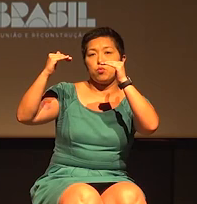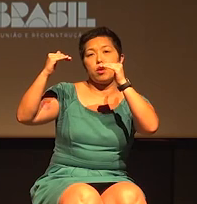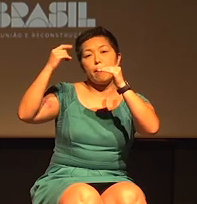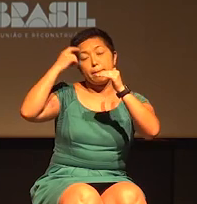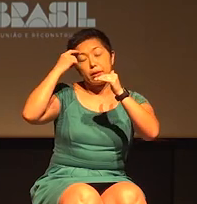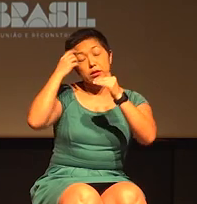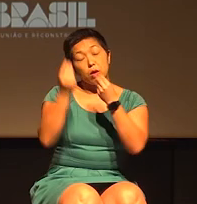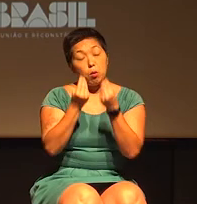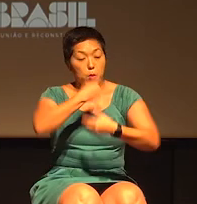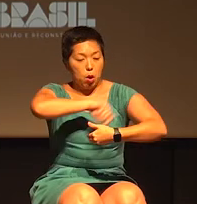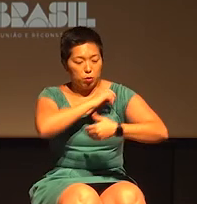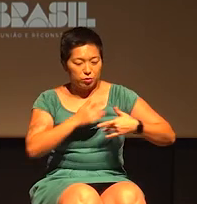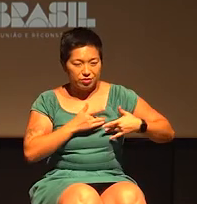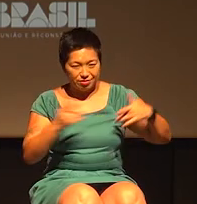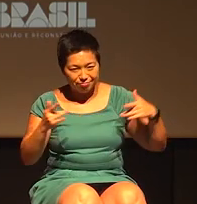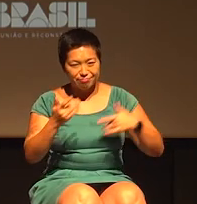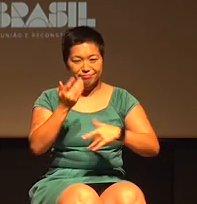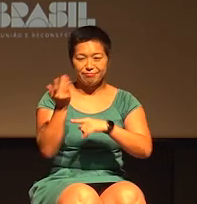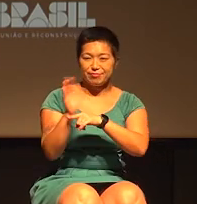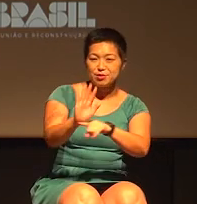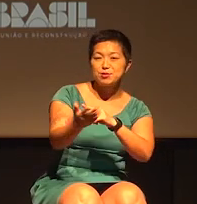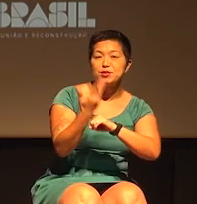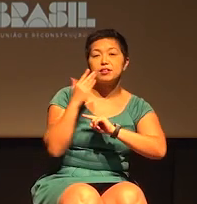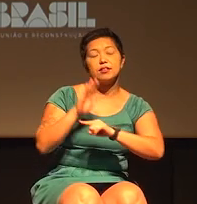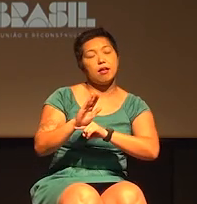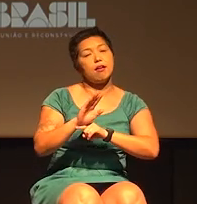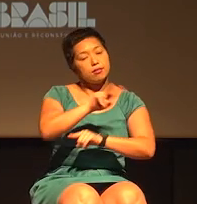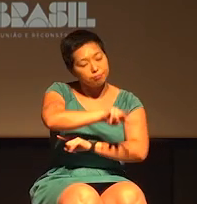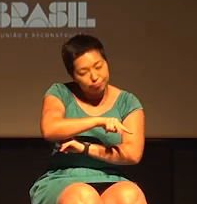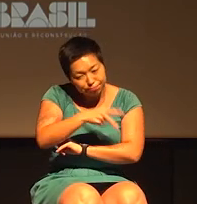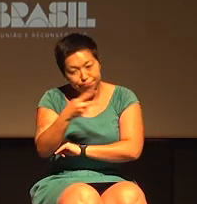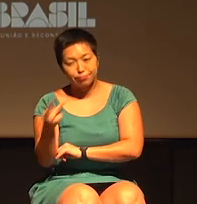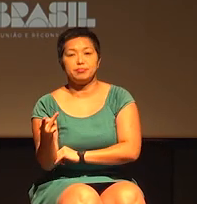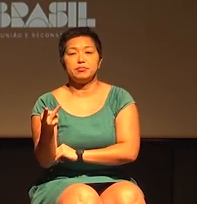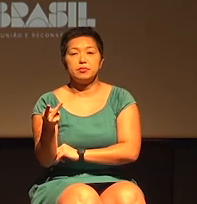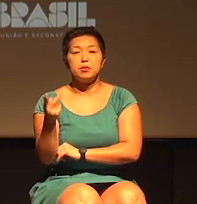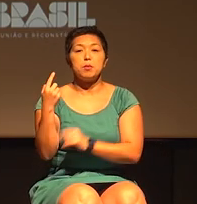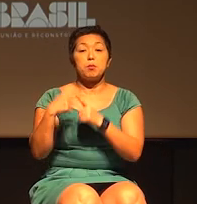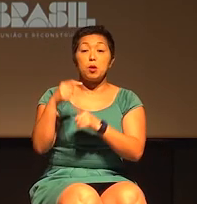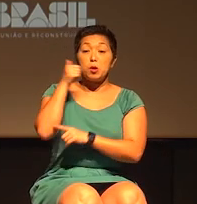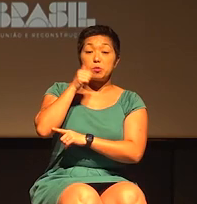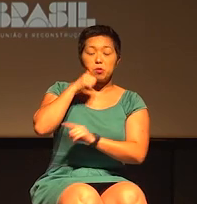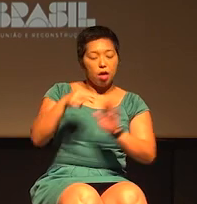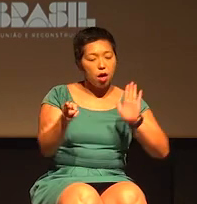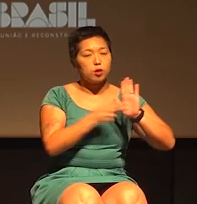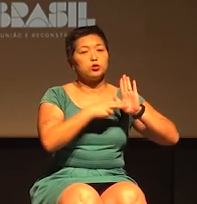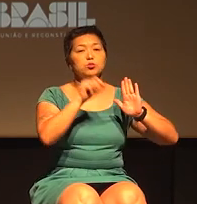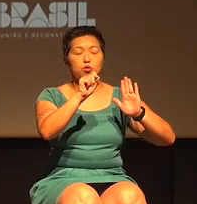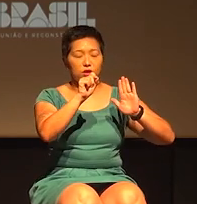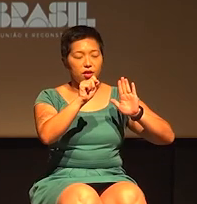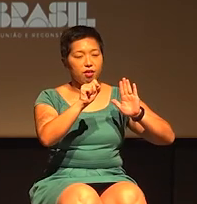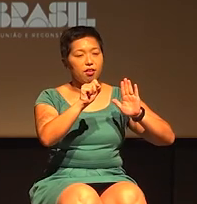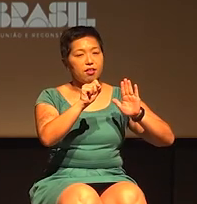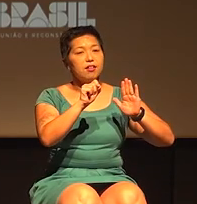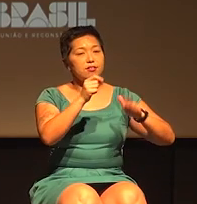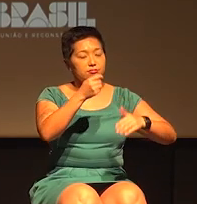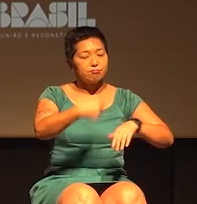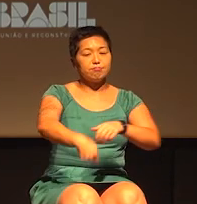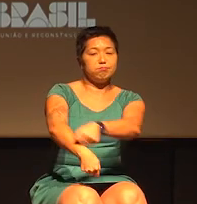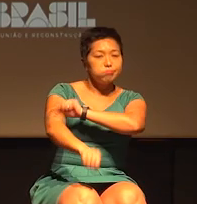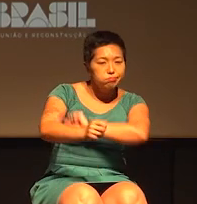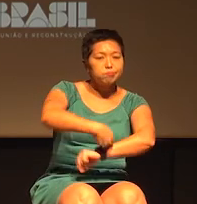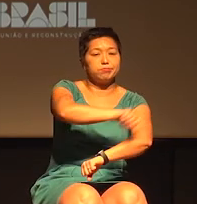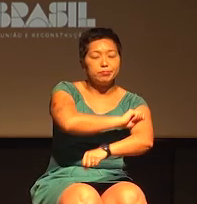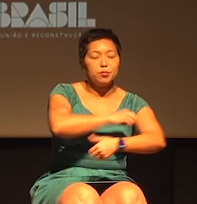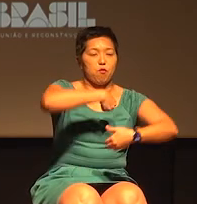cozinha solidária né a hora que faz essa transição que aí as mulheres assumem também o fogão né E você vê a mulherada